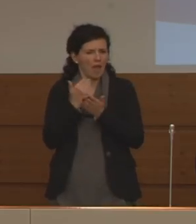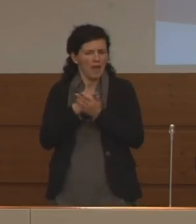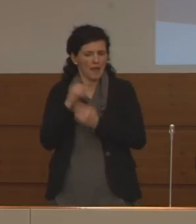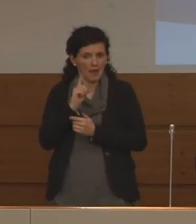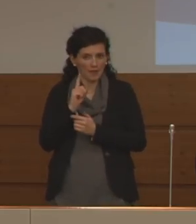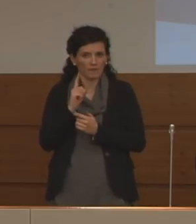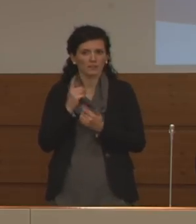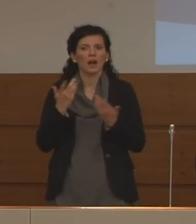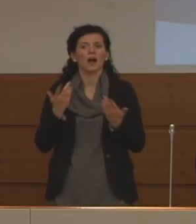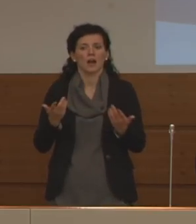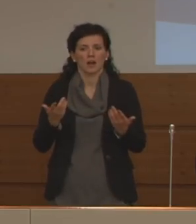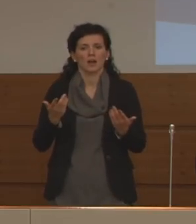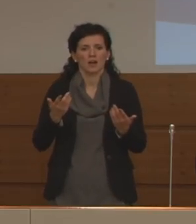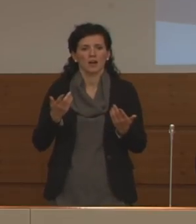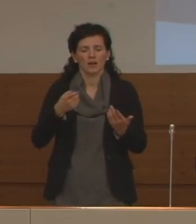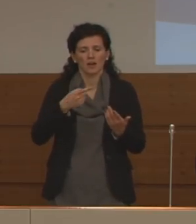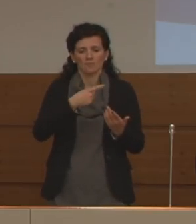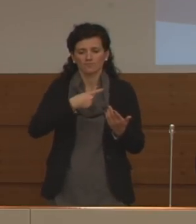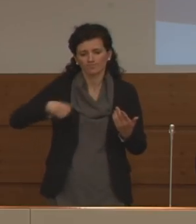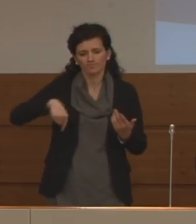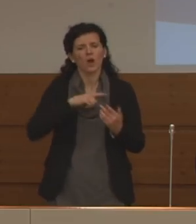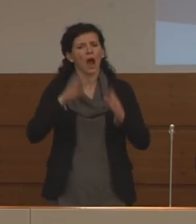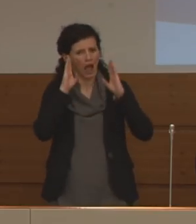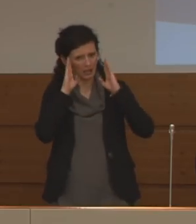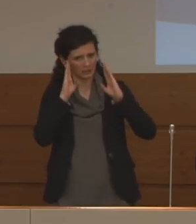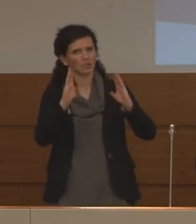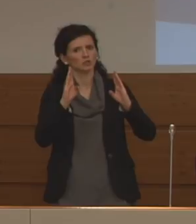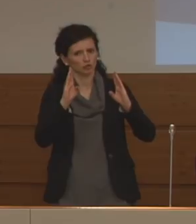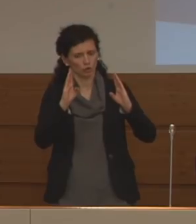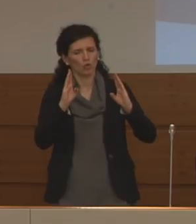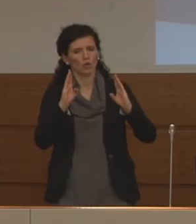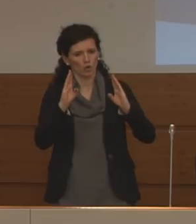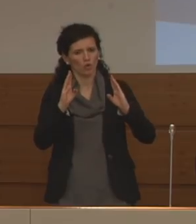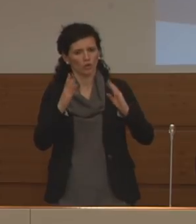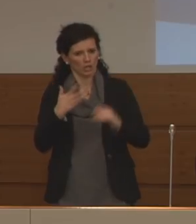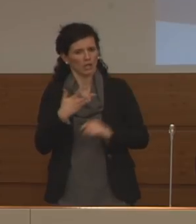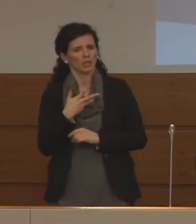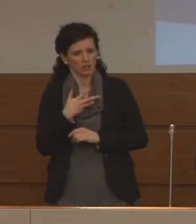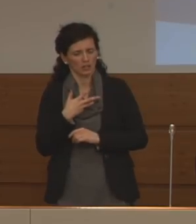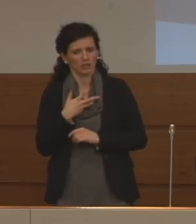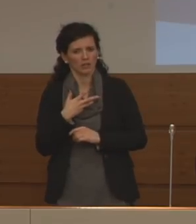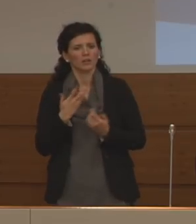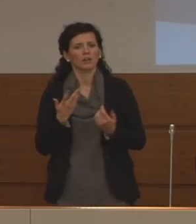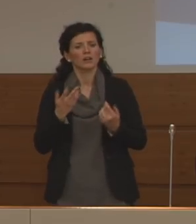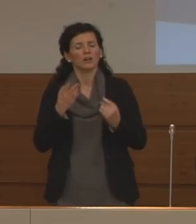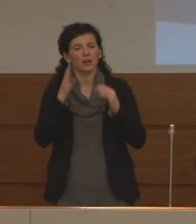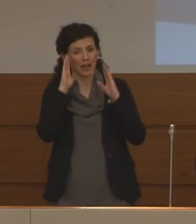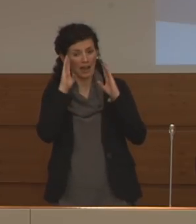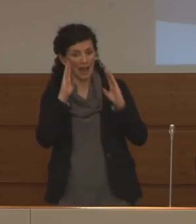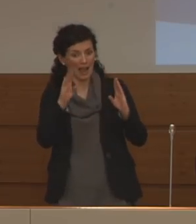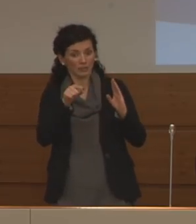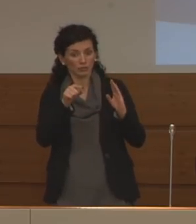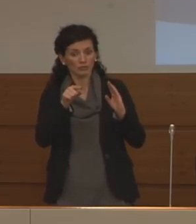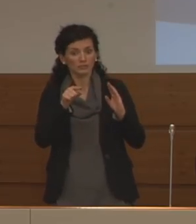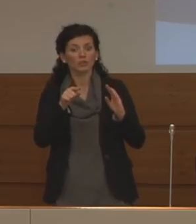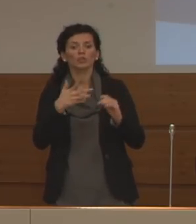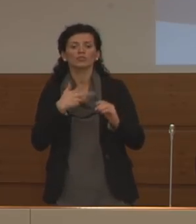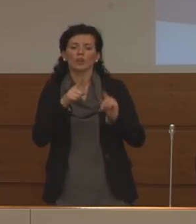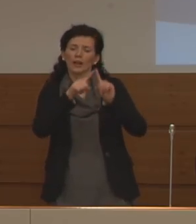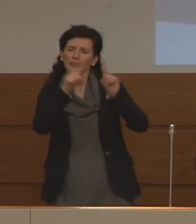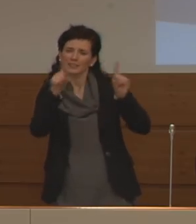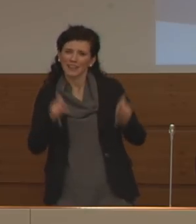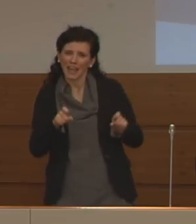attenzione a quelli che possono essere dei test diagnostici